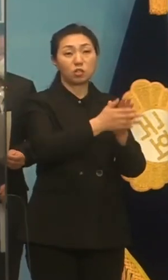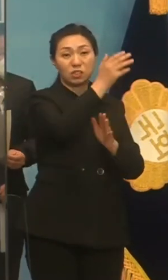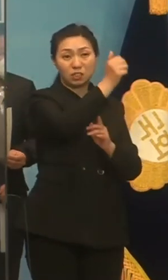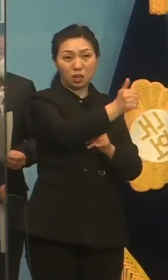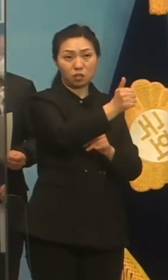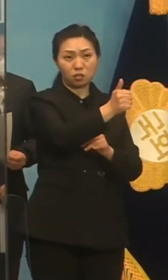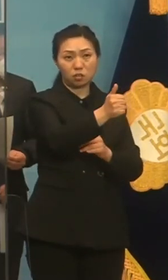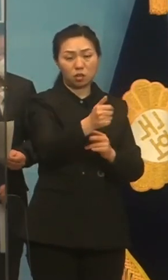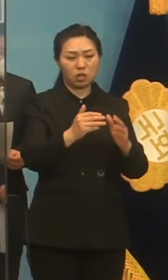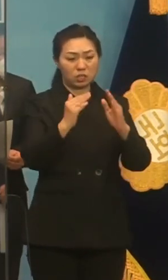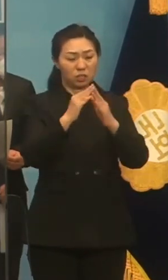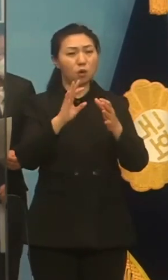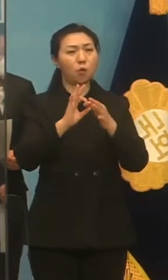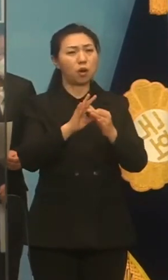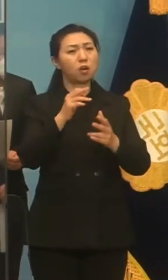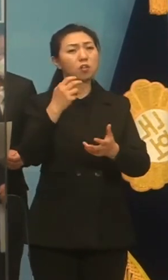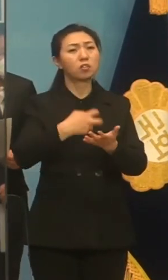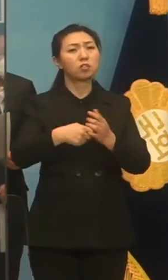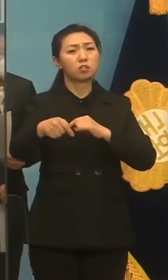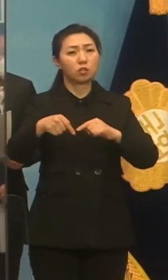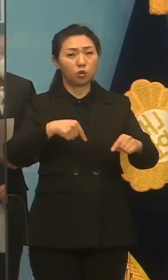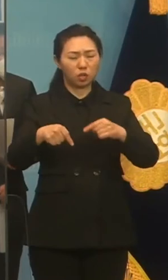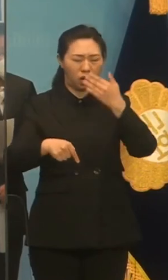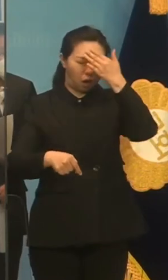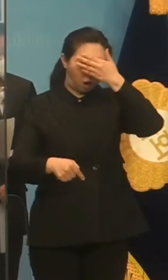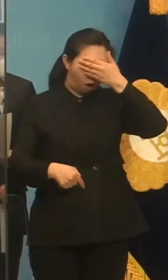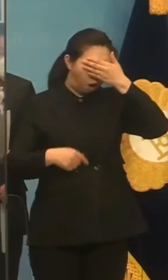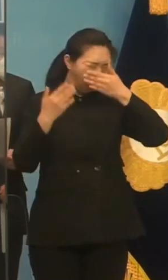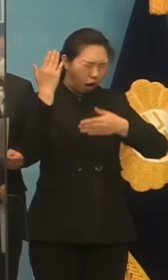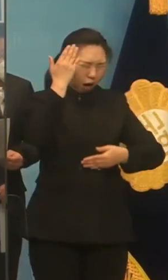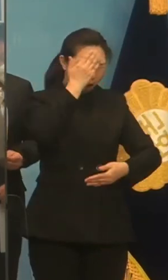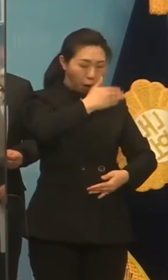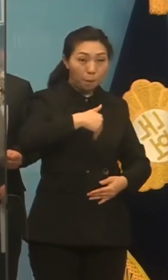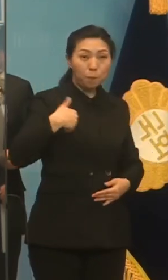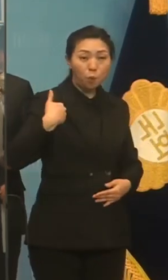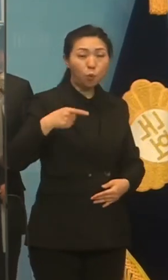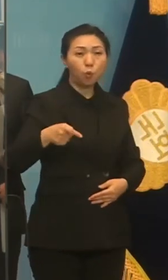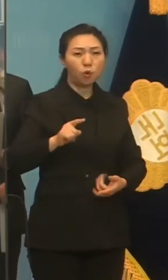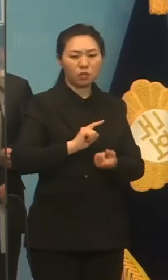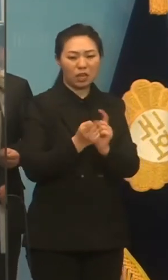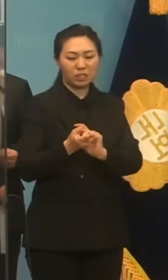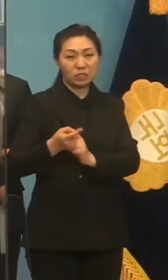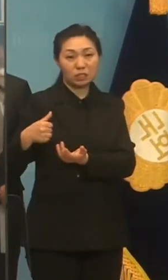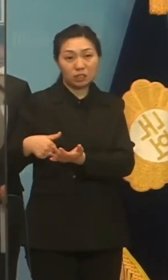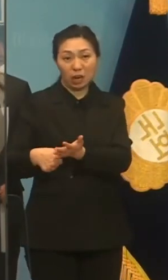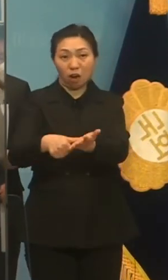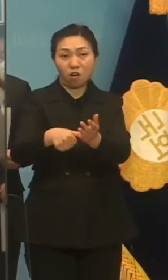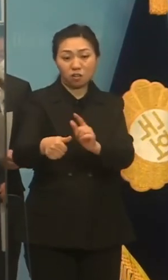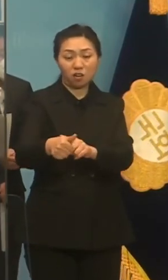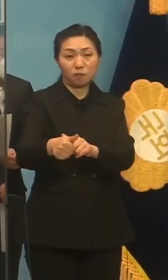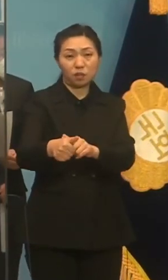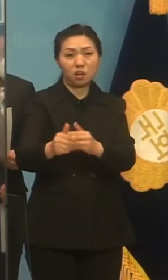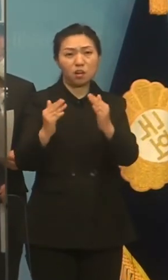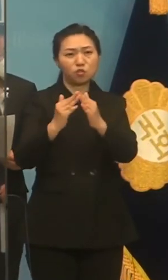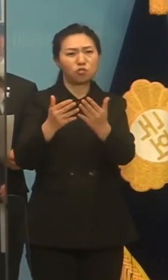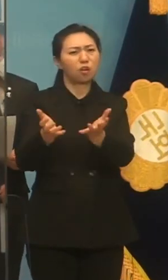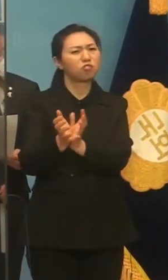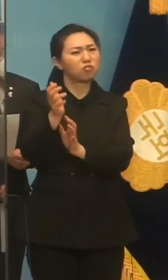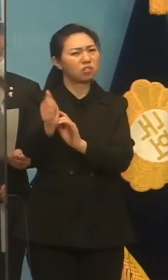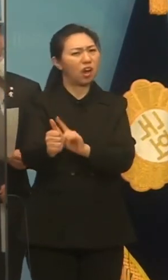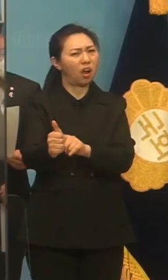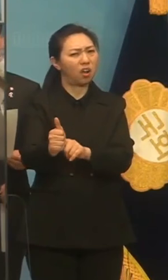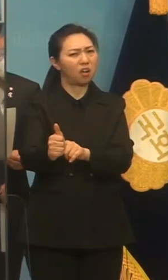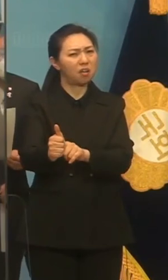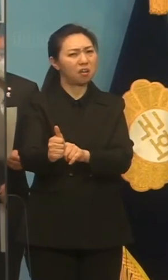휴대 정책과 관련된 내용을 찾아보고 경영권 테러가 이렇게 국장 입니까 치료한다